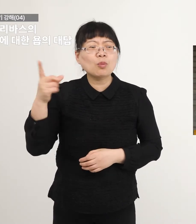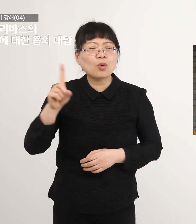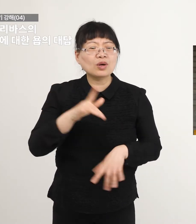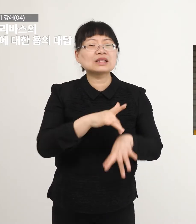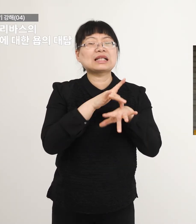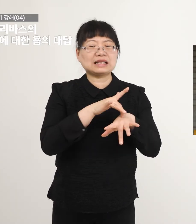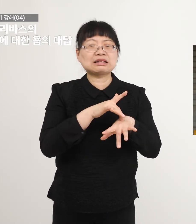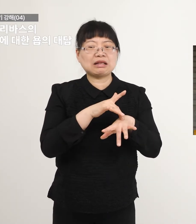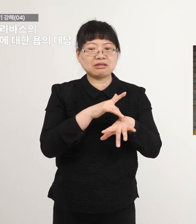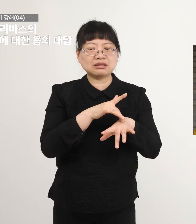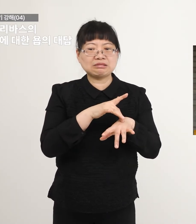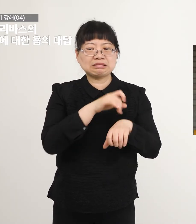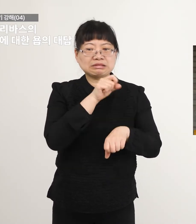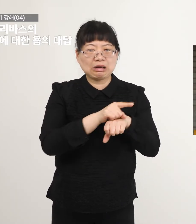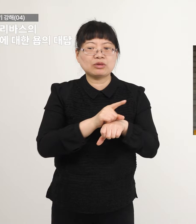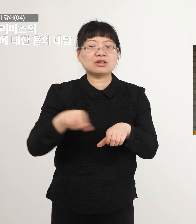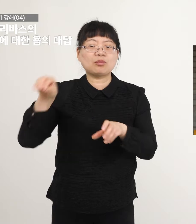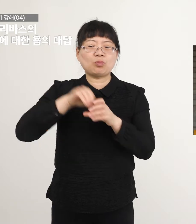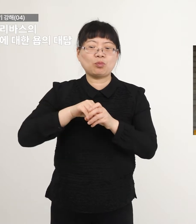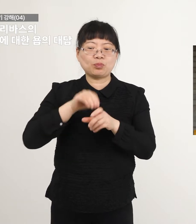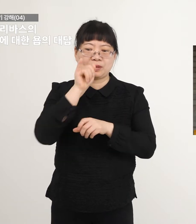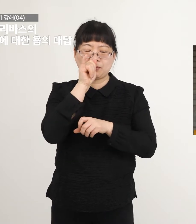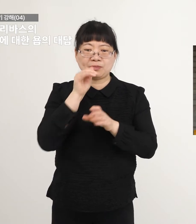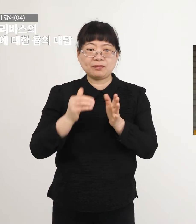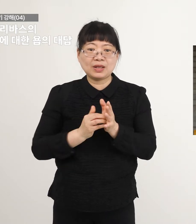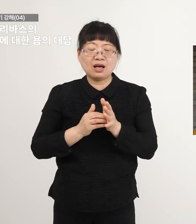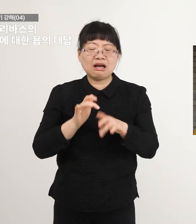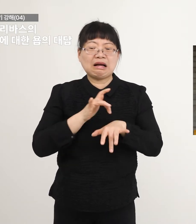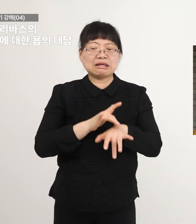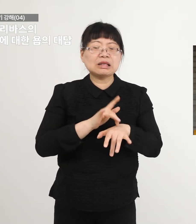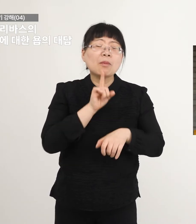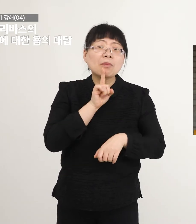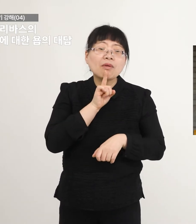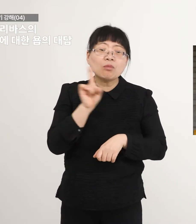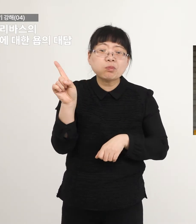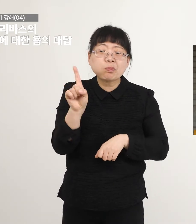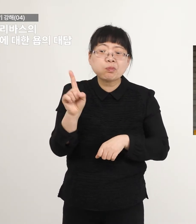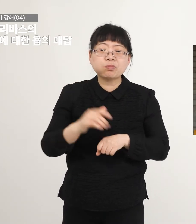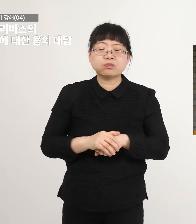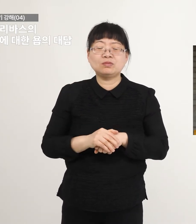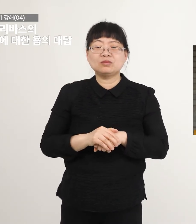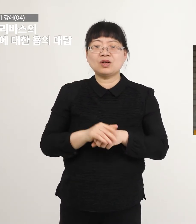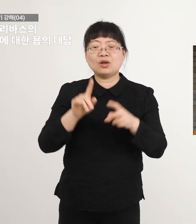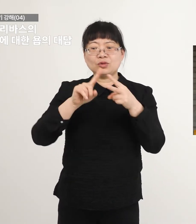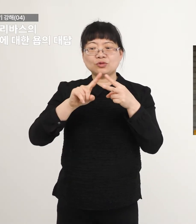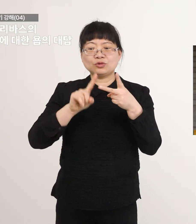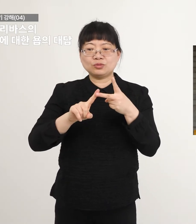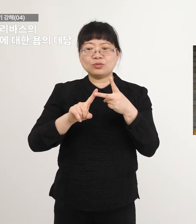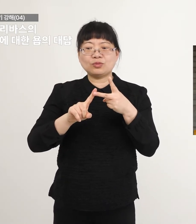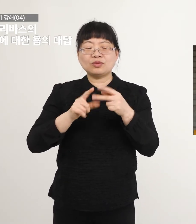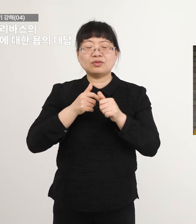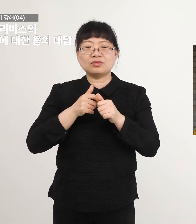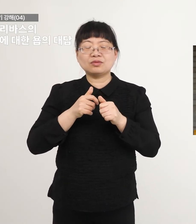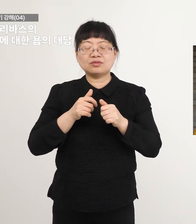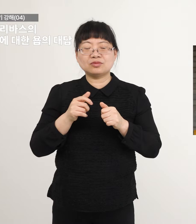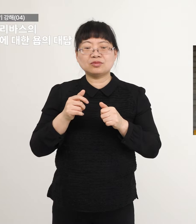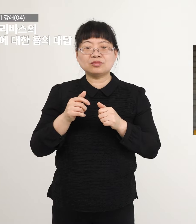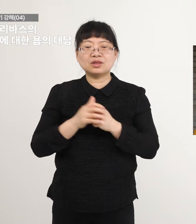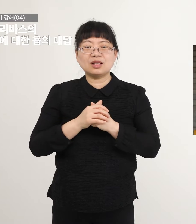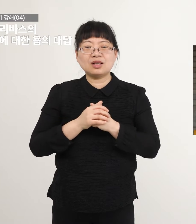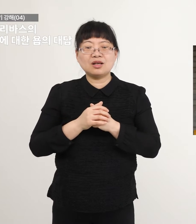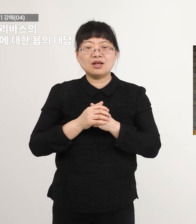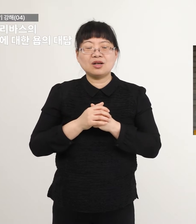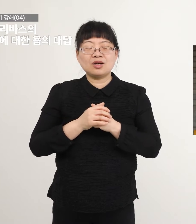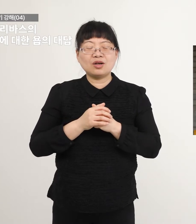사탄의 속성이 깔려 있어요. 사탄이 뭐라 그랬죠? 두 차례에 걸쳐 욥의 세